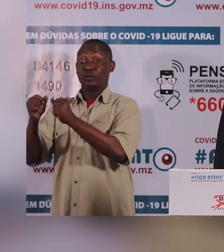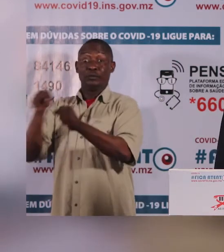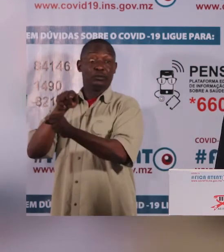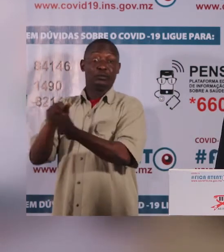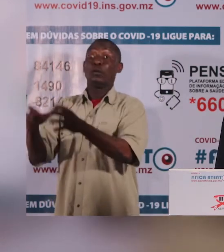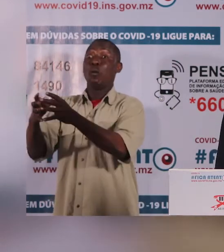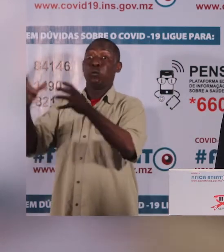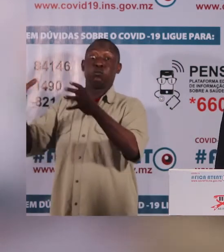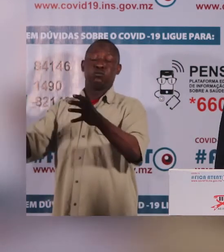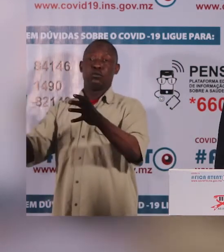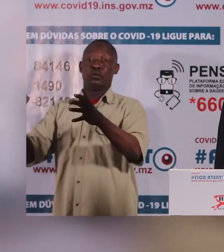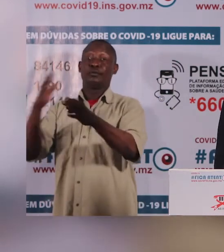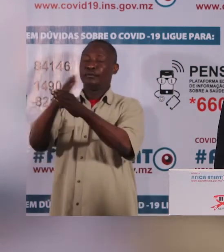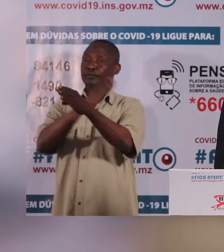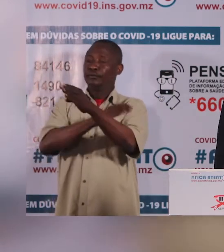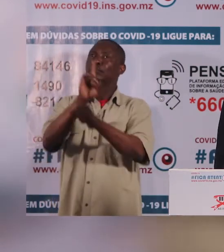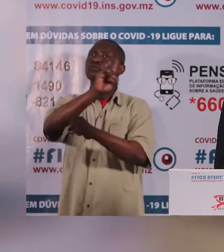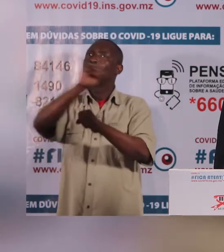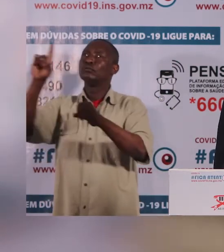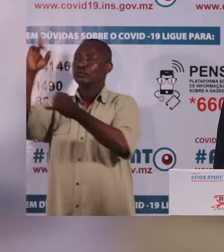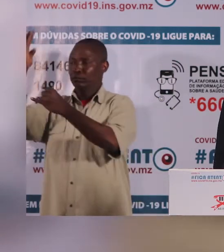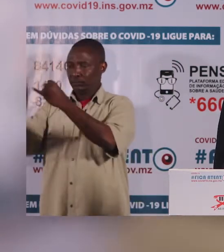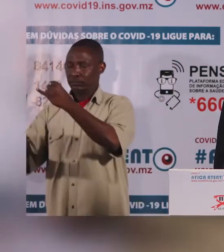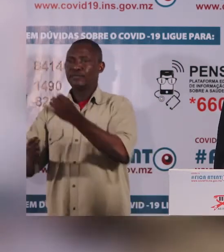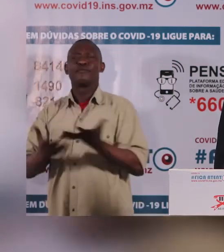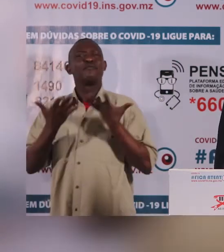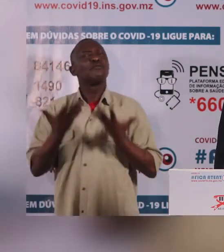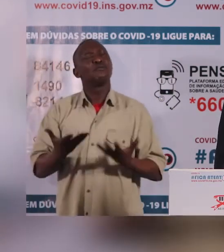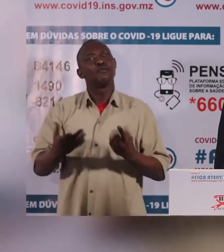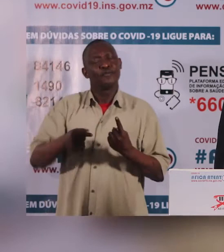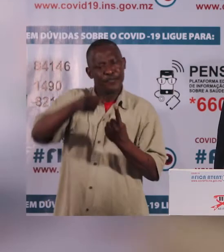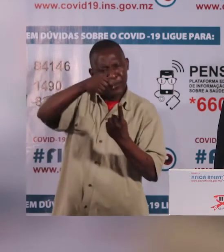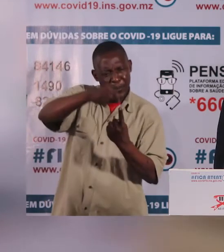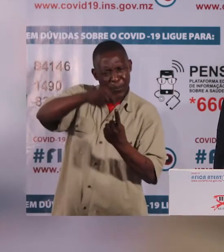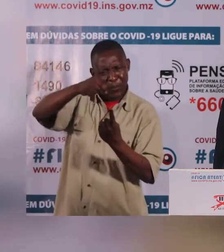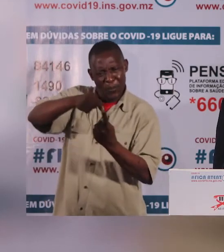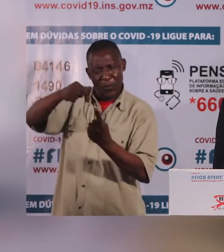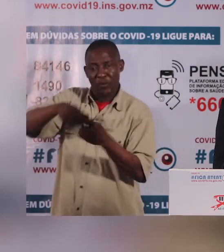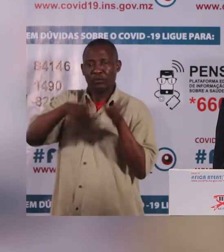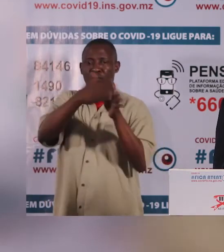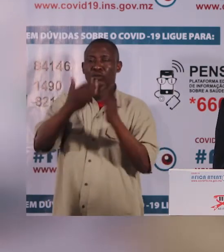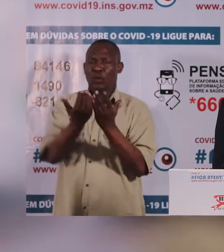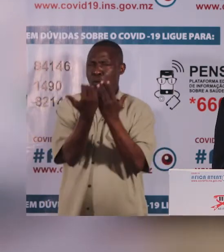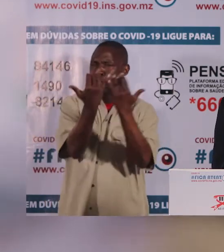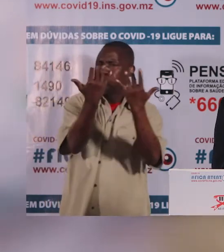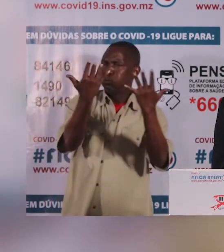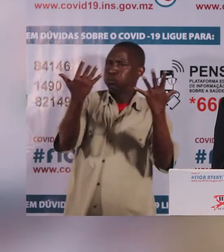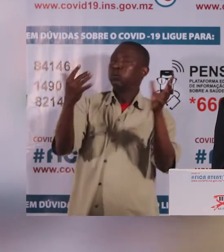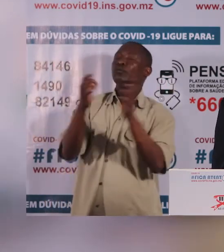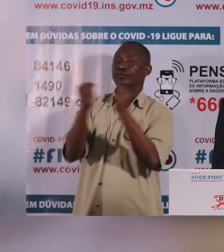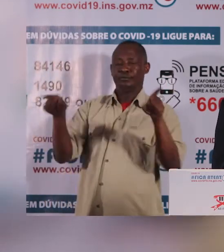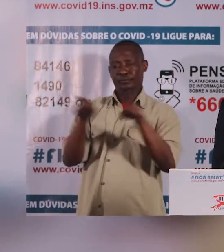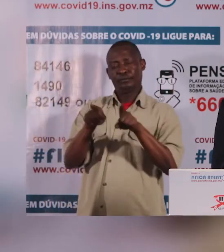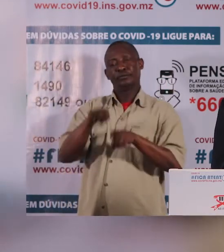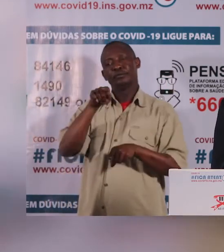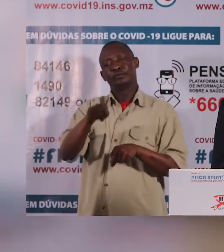incompleto. Portanto, nós estamos a testar mais, mas também estamos desproporcionalmente a encontrar mais casos